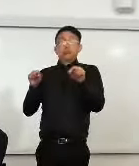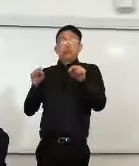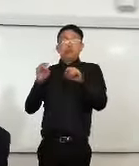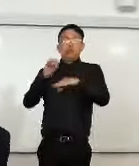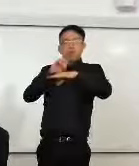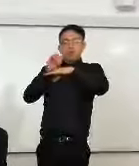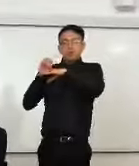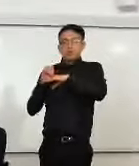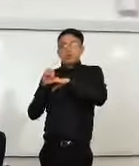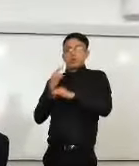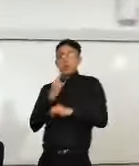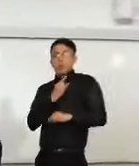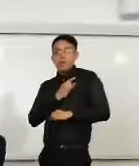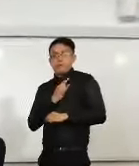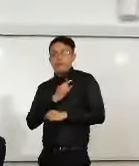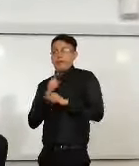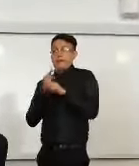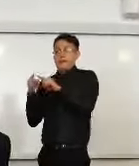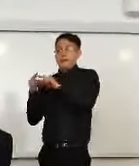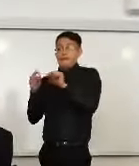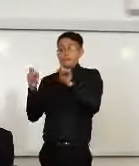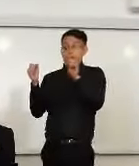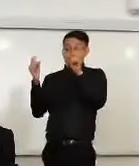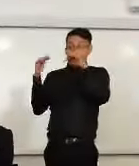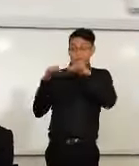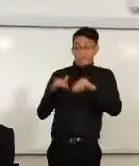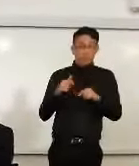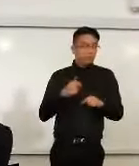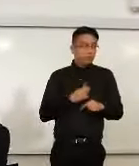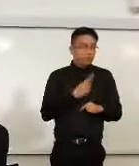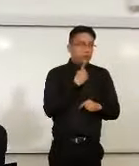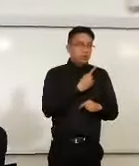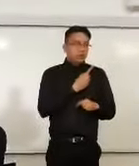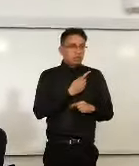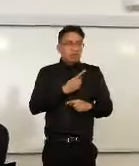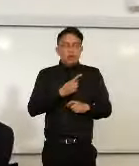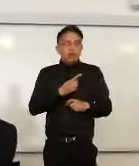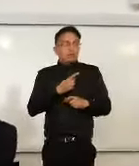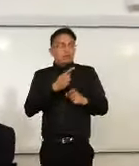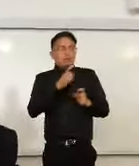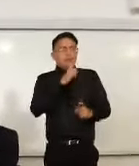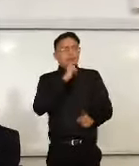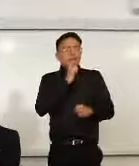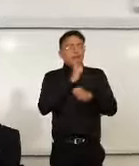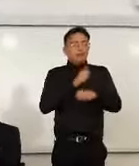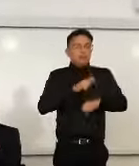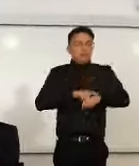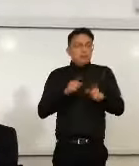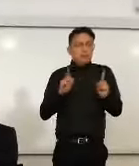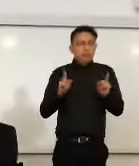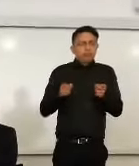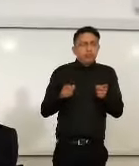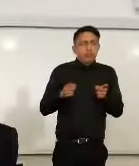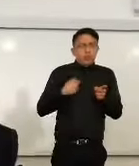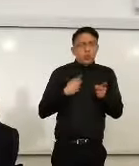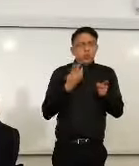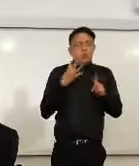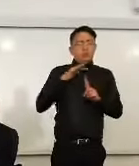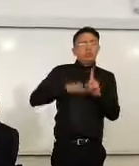las universidades y las demás personas que participaron en la construcción, digamos, es muy complejo, porque a pesar de que nos estamos reuniendo